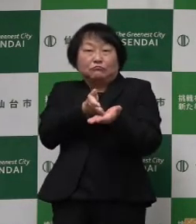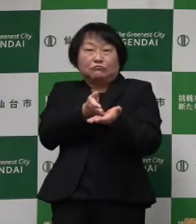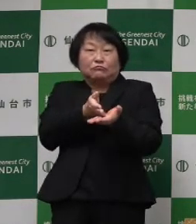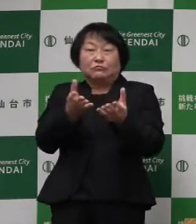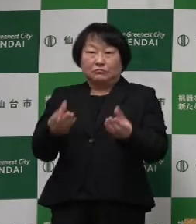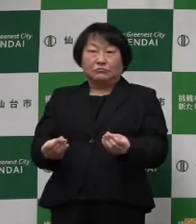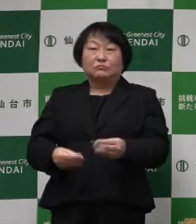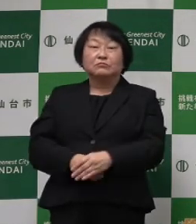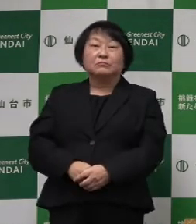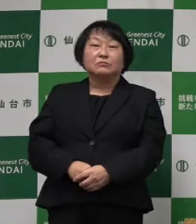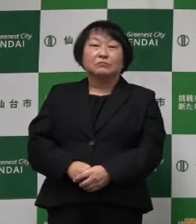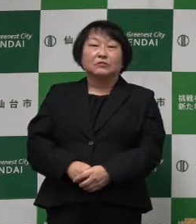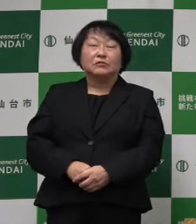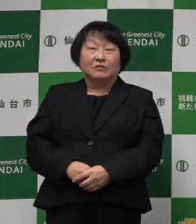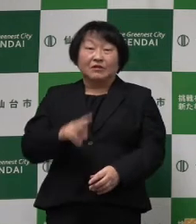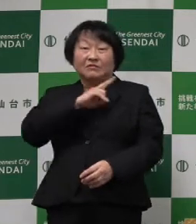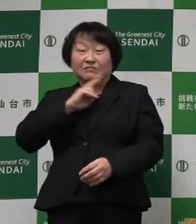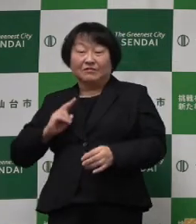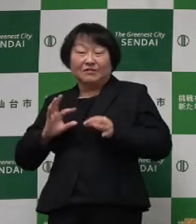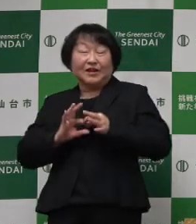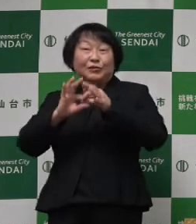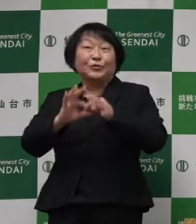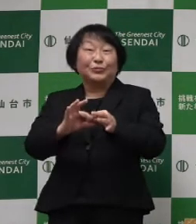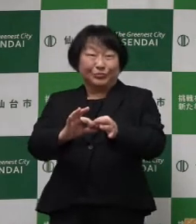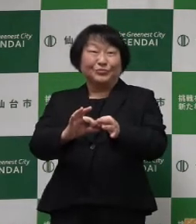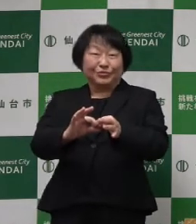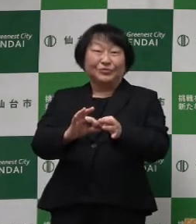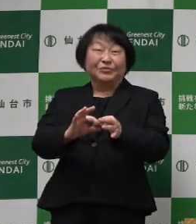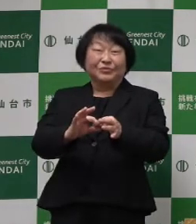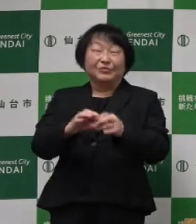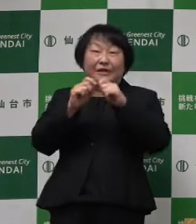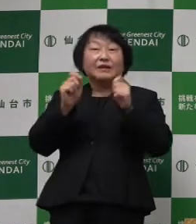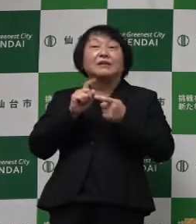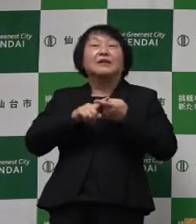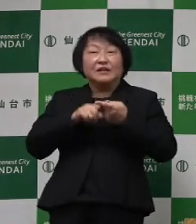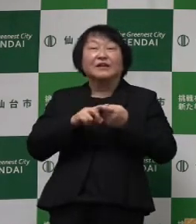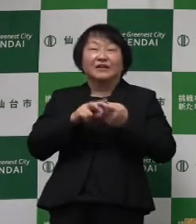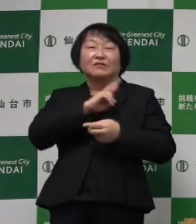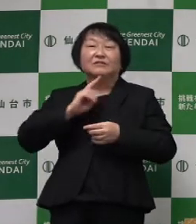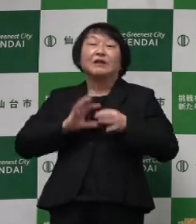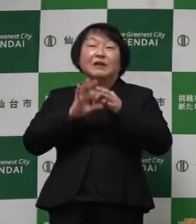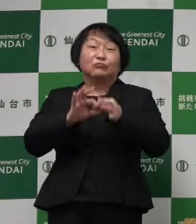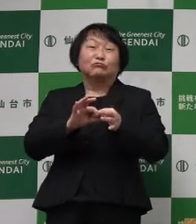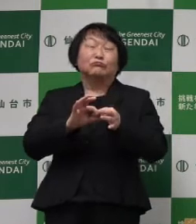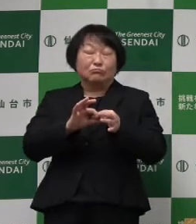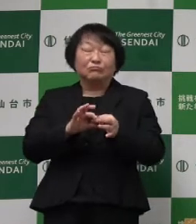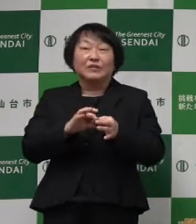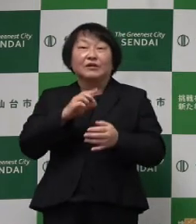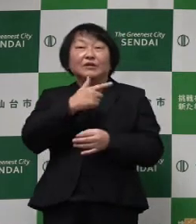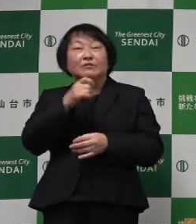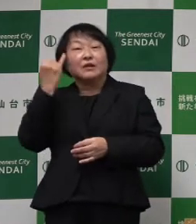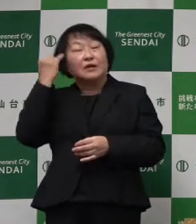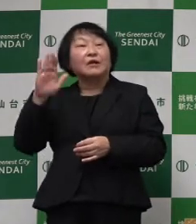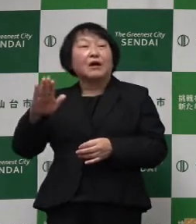それが2日連続だったということもあるかと思いますけれども、いろいろなご意見が私のところにも寄せられ